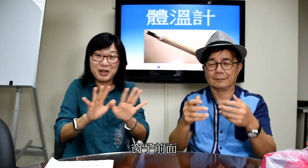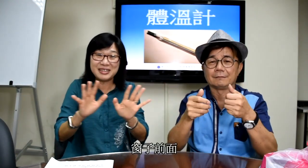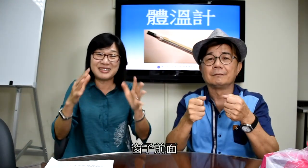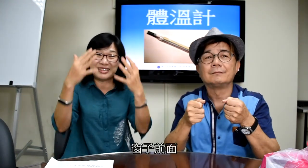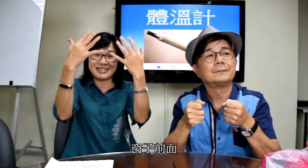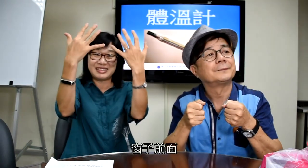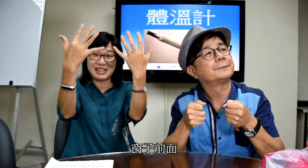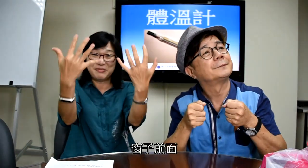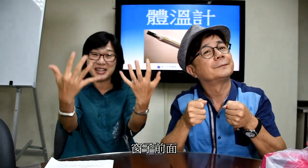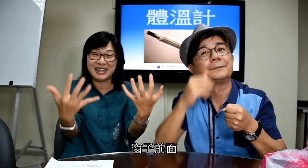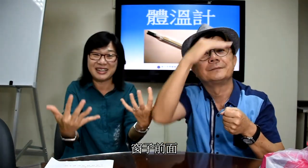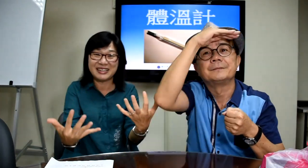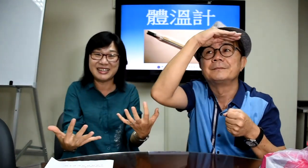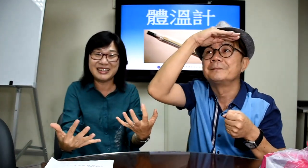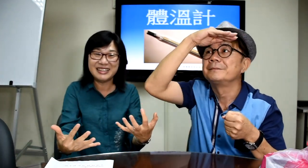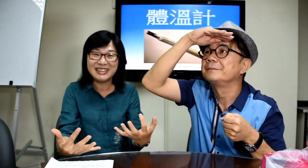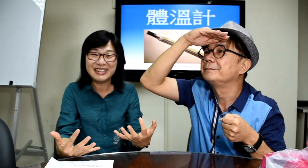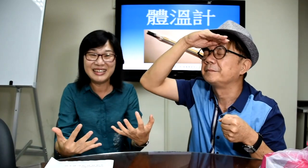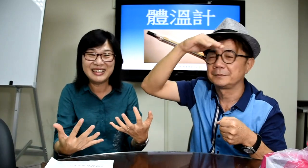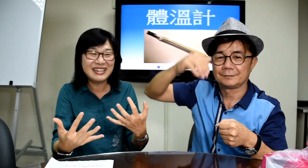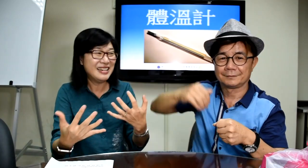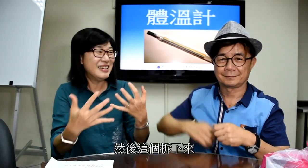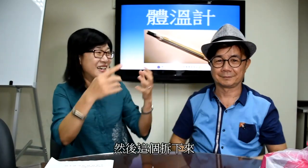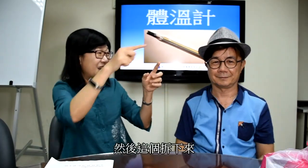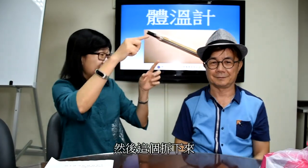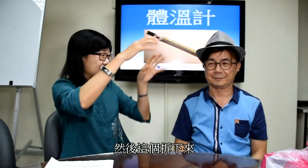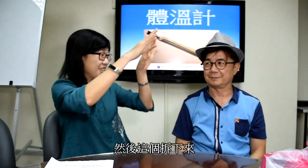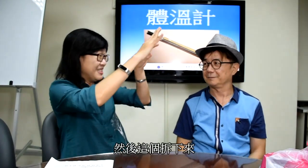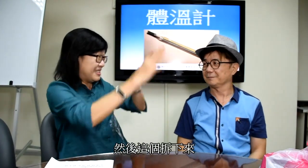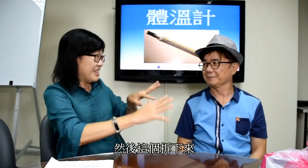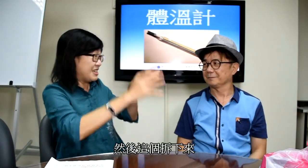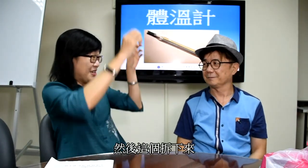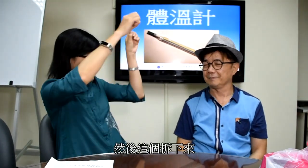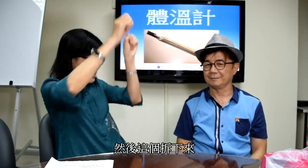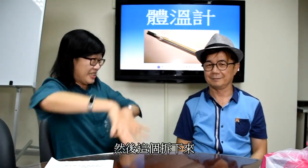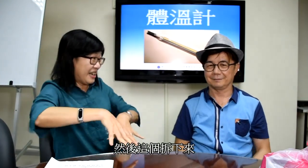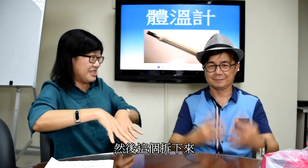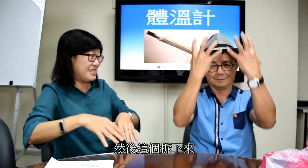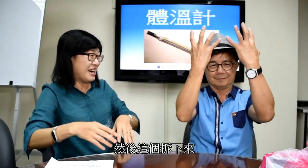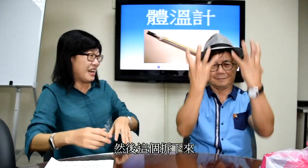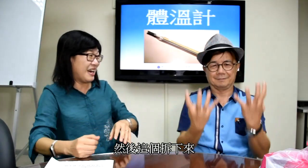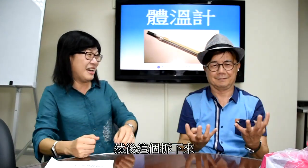窗子前面，然后这个拆下来，